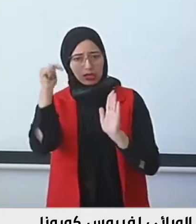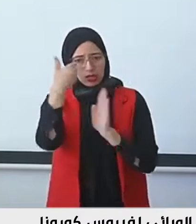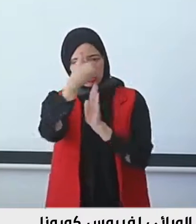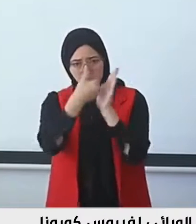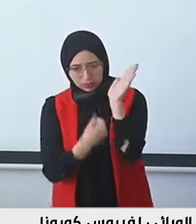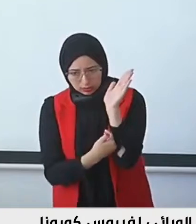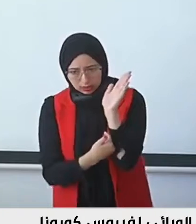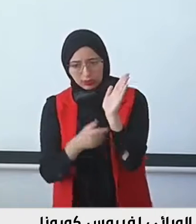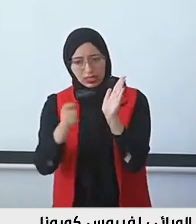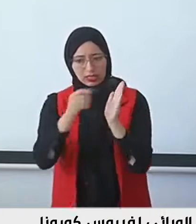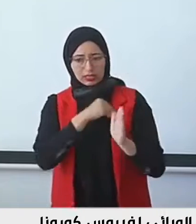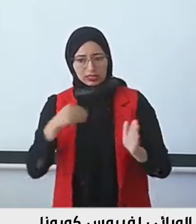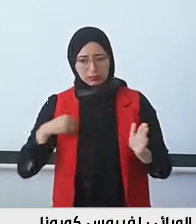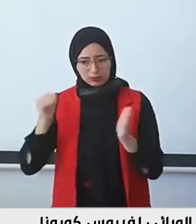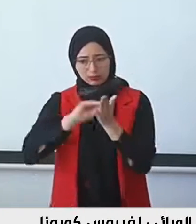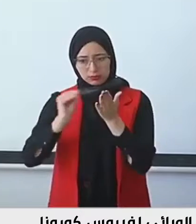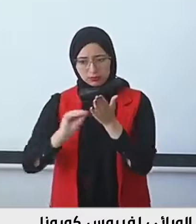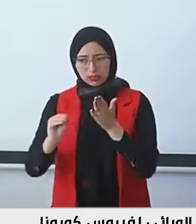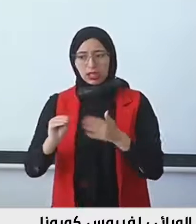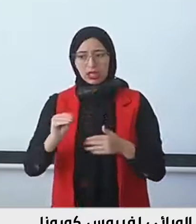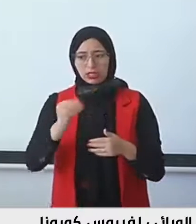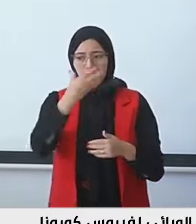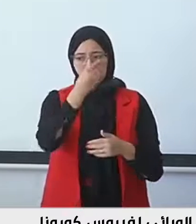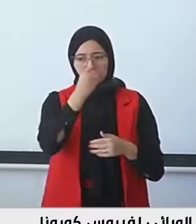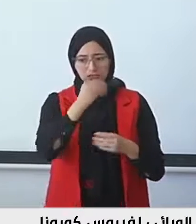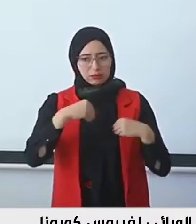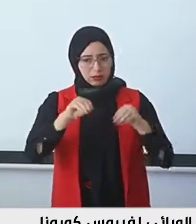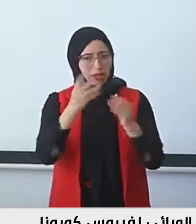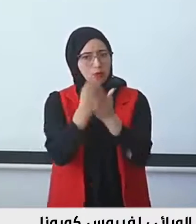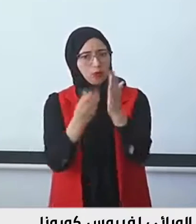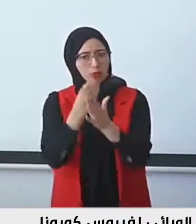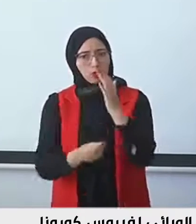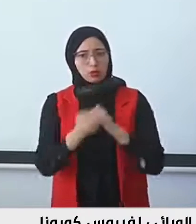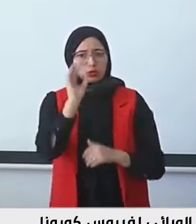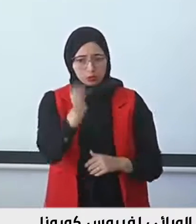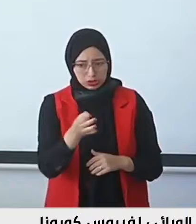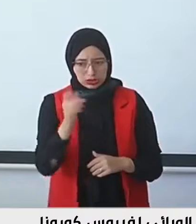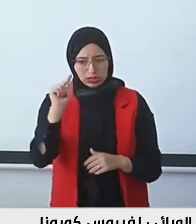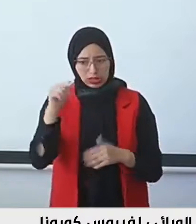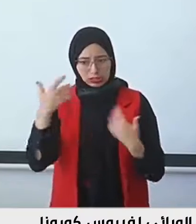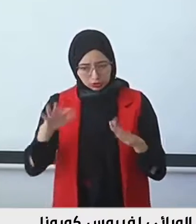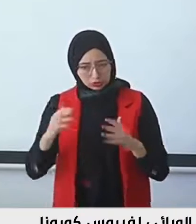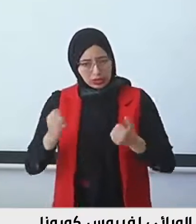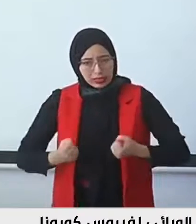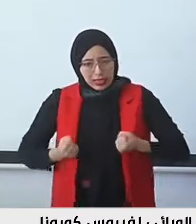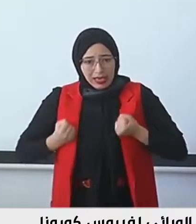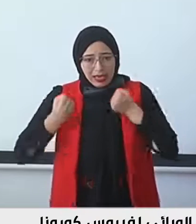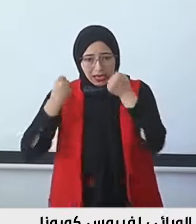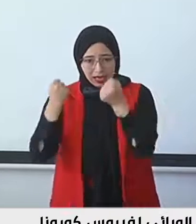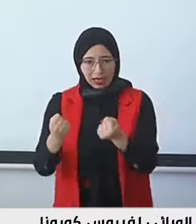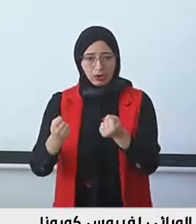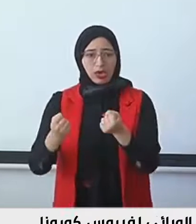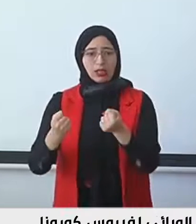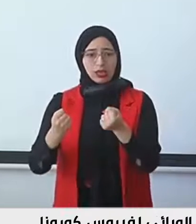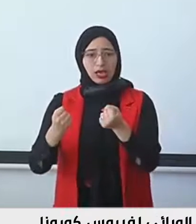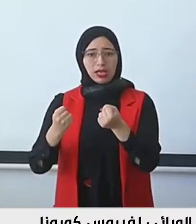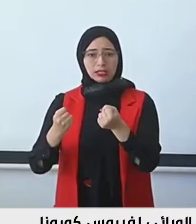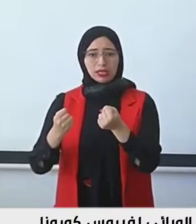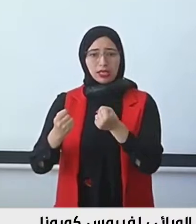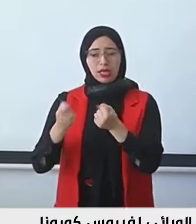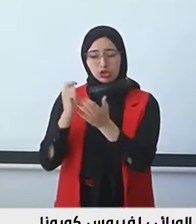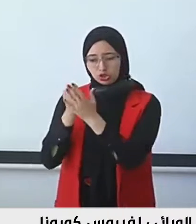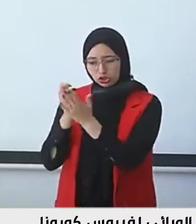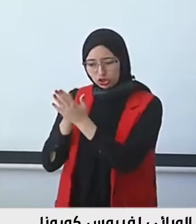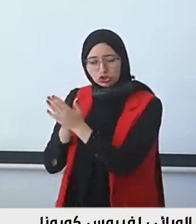طبيه على ضوها يمد له الفاكسان. صحيح ثم نقص، قاعدين نحاولوا باش نرفعوا في المقتنيات نتاعنا من الفاكسان